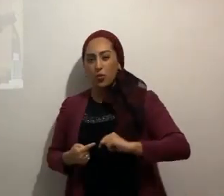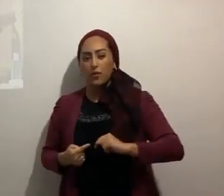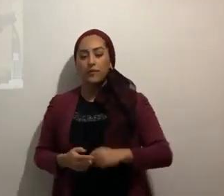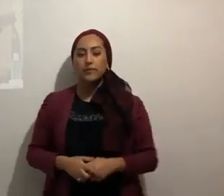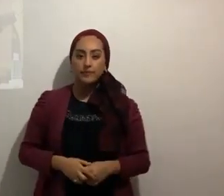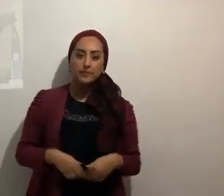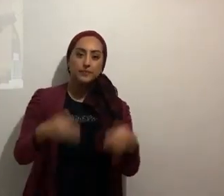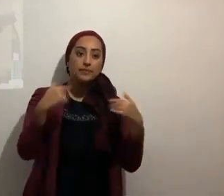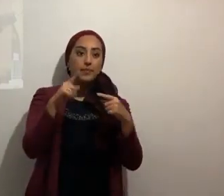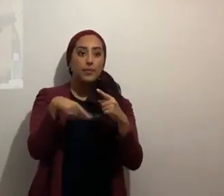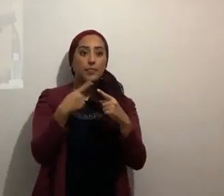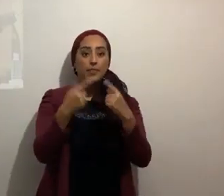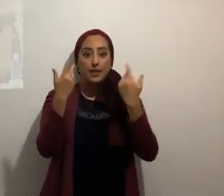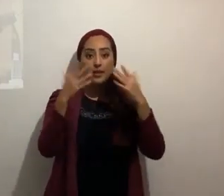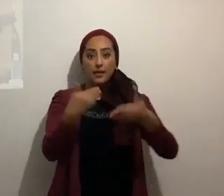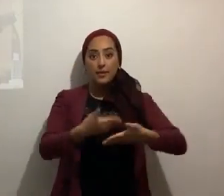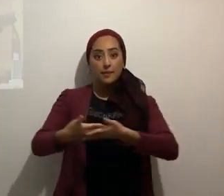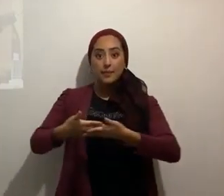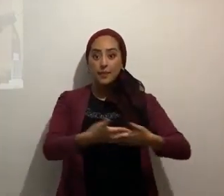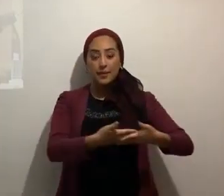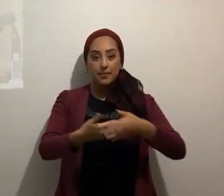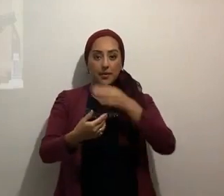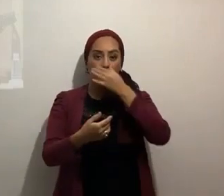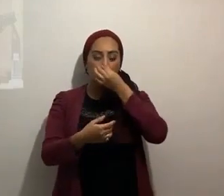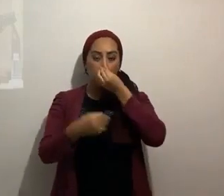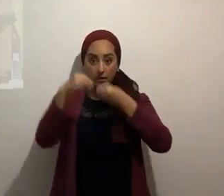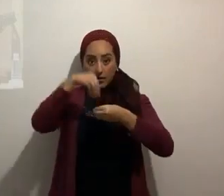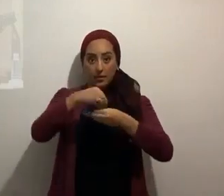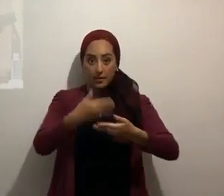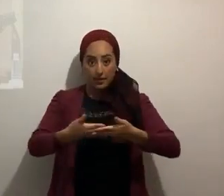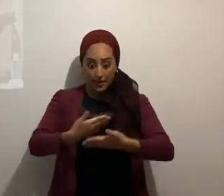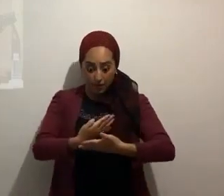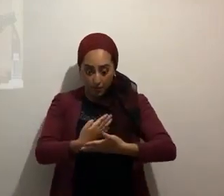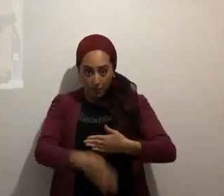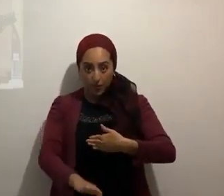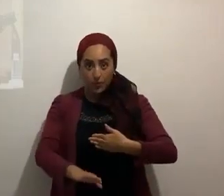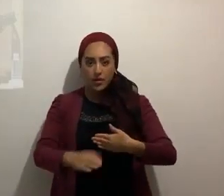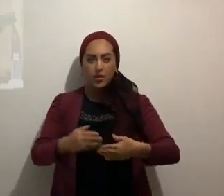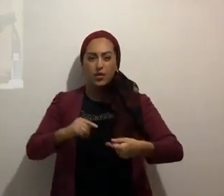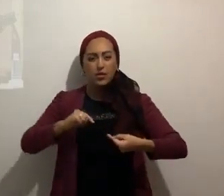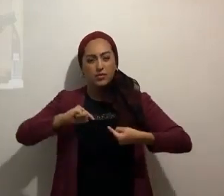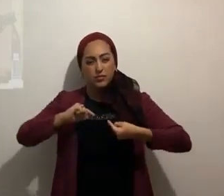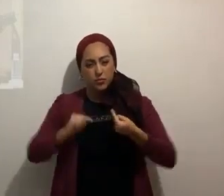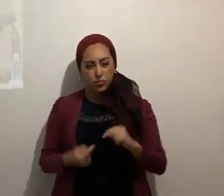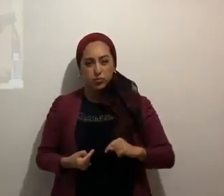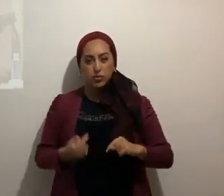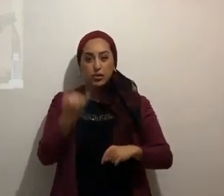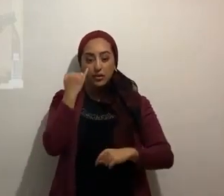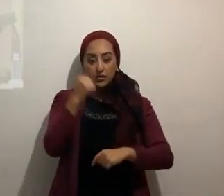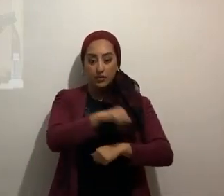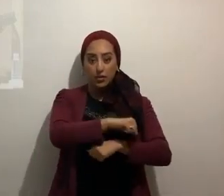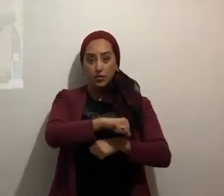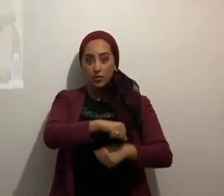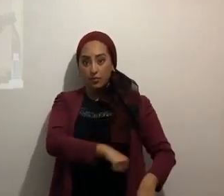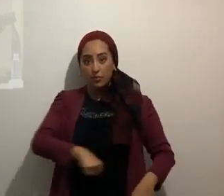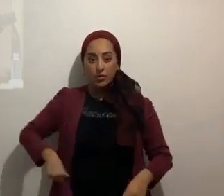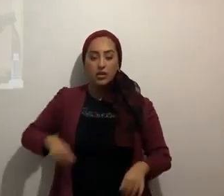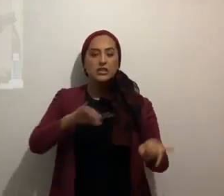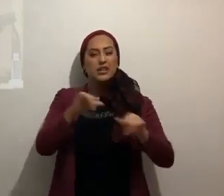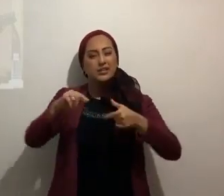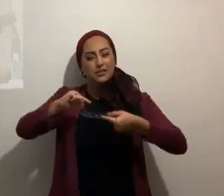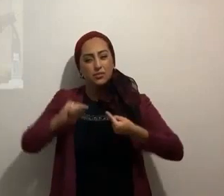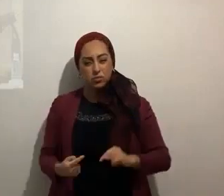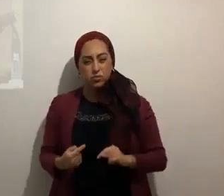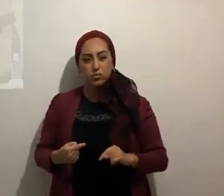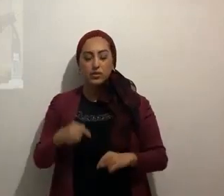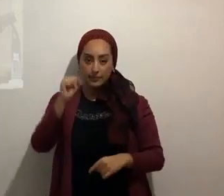una vez que nace el bebé, o sea, en el parto hay dolor. O bien, si es cesárea, pues todavía peor. Hay dolor.